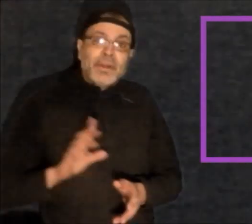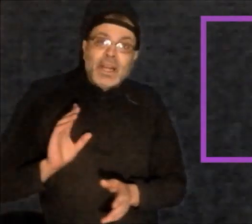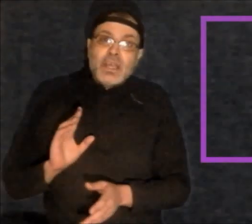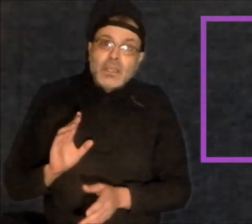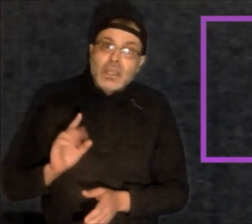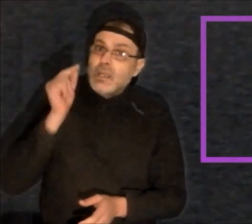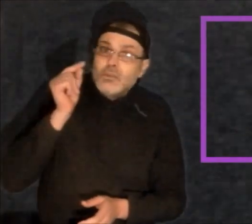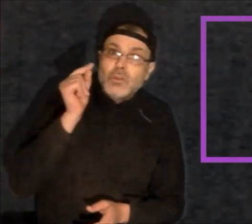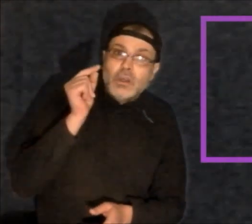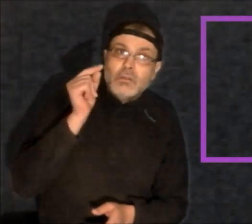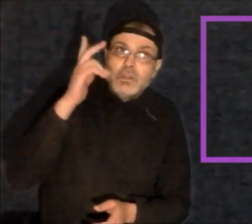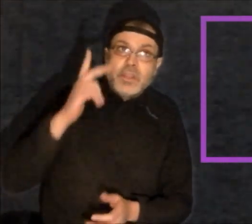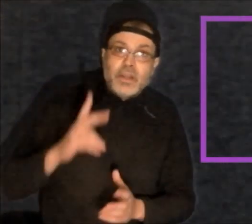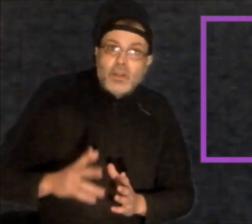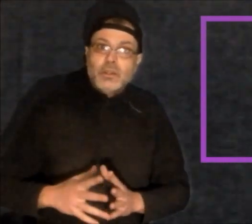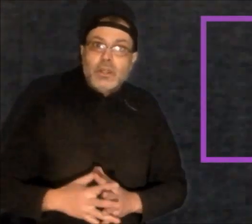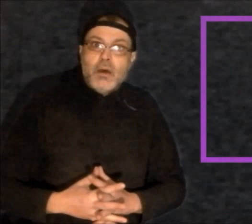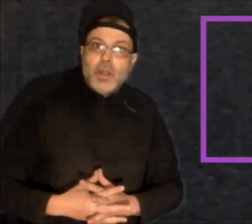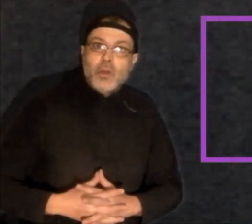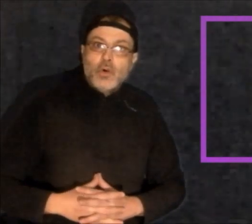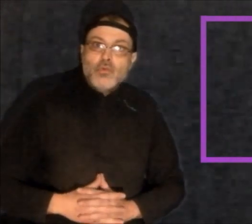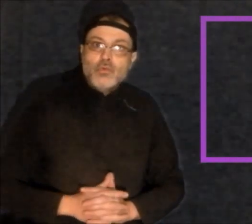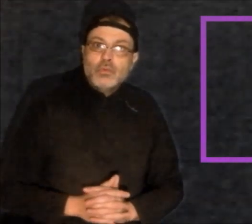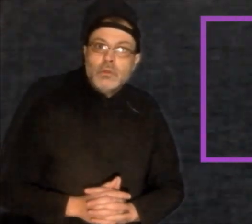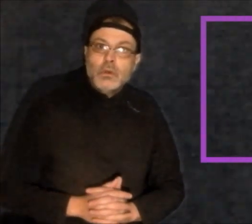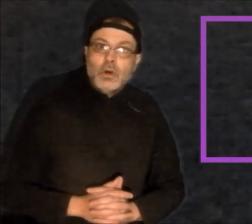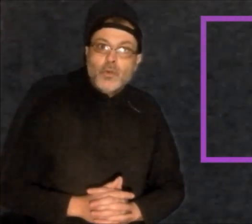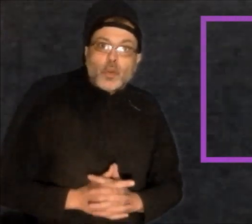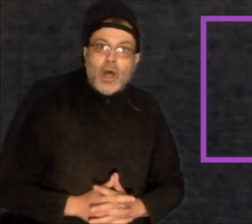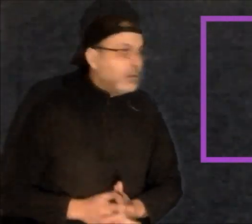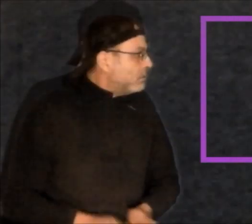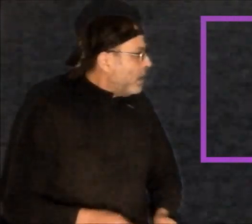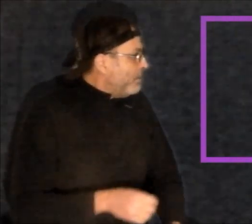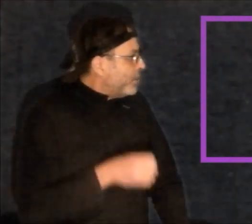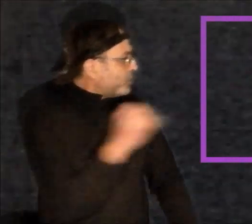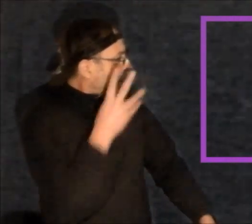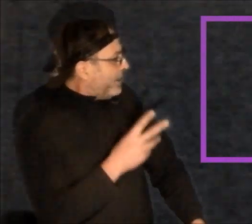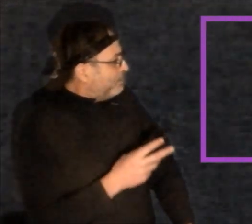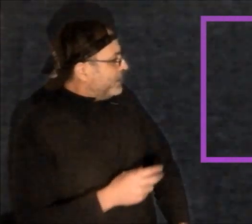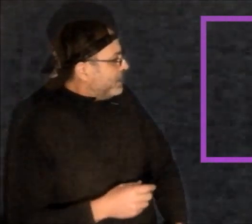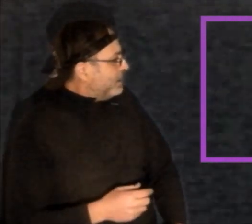هذا حمرة. إذا نعمل له نقطة، أعمل نقطة يخرب